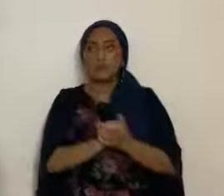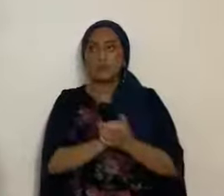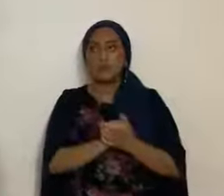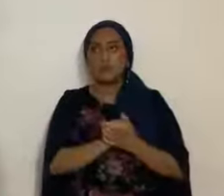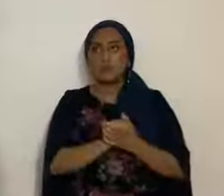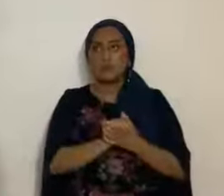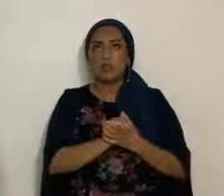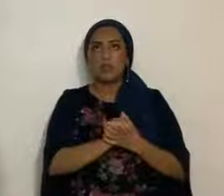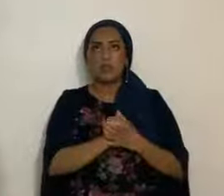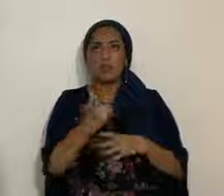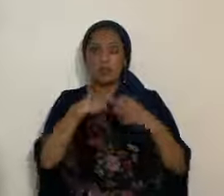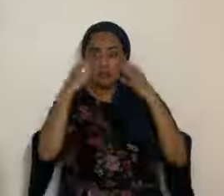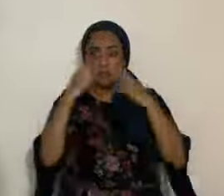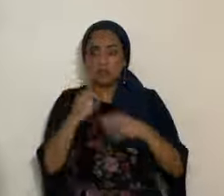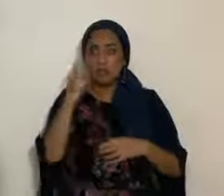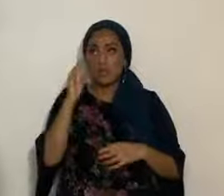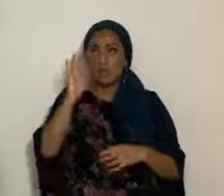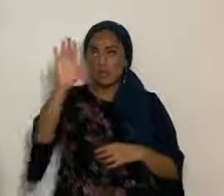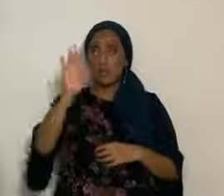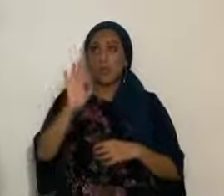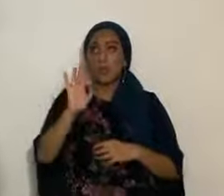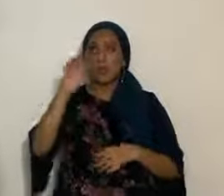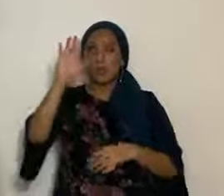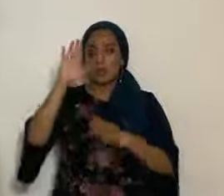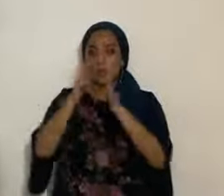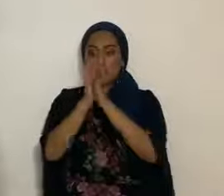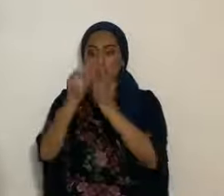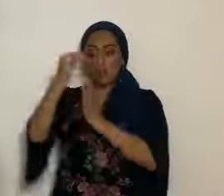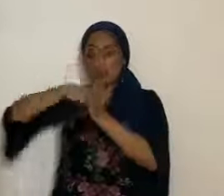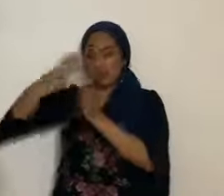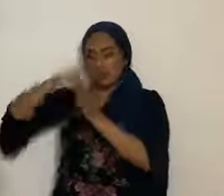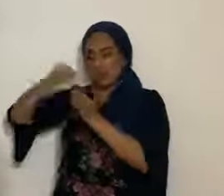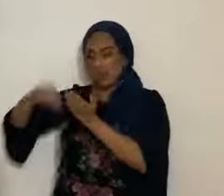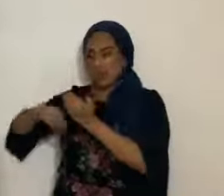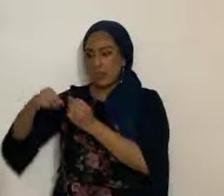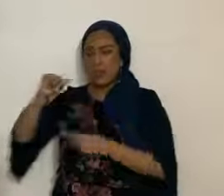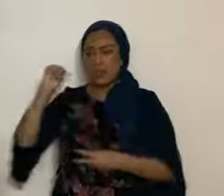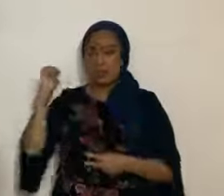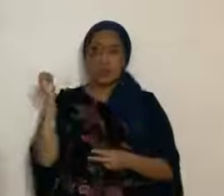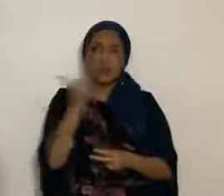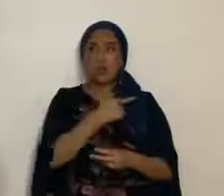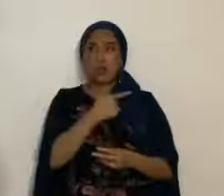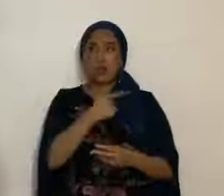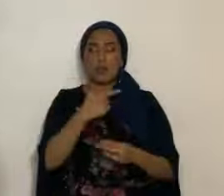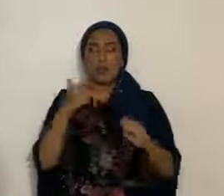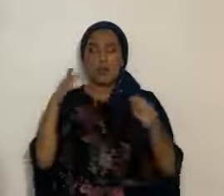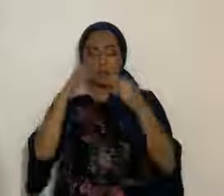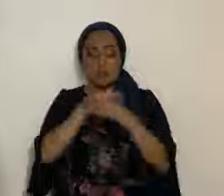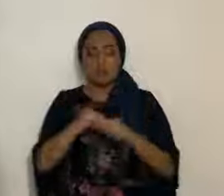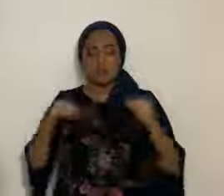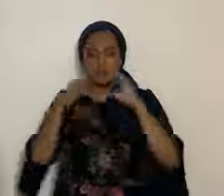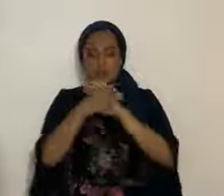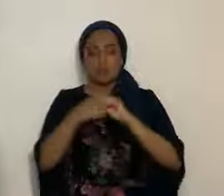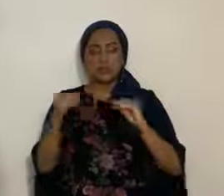Mi embrión vieron tus ojos, y en tu libro estaban escritas todas aquellas cosas que fueron luego